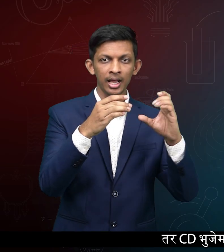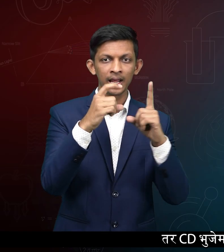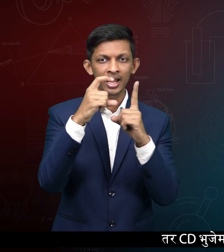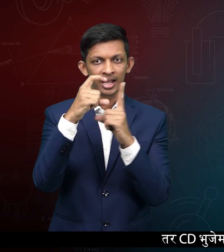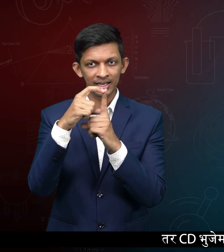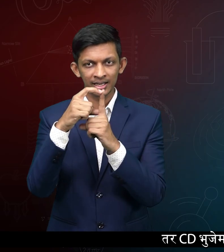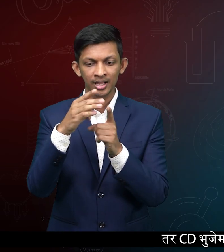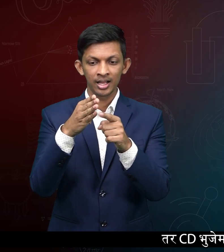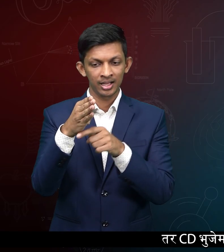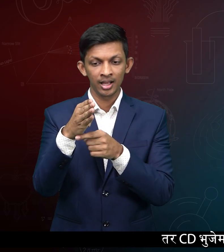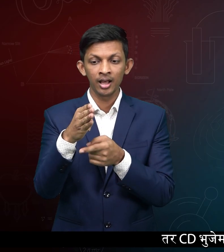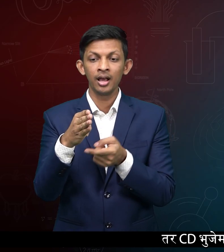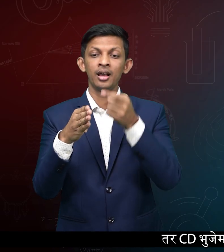दिशेने कार्य करते.